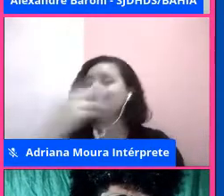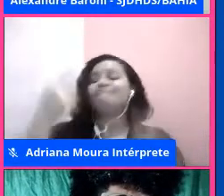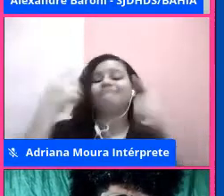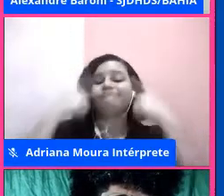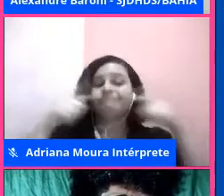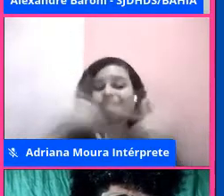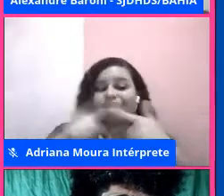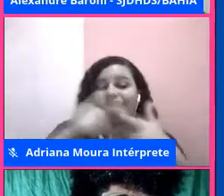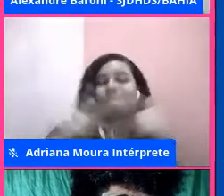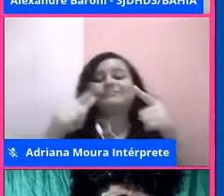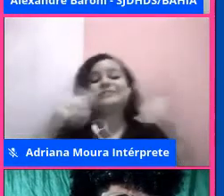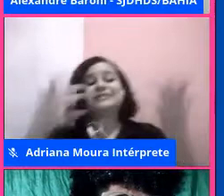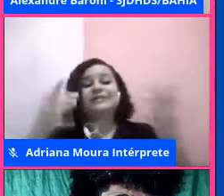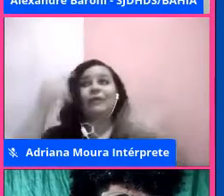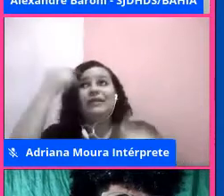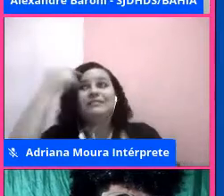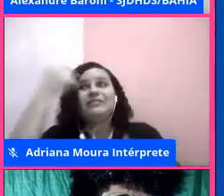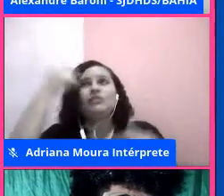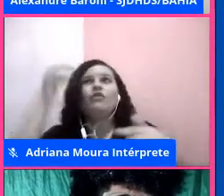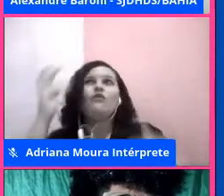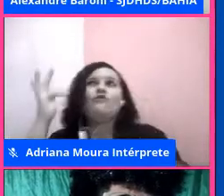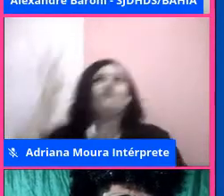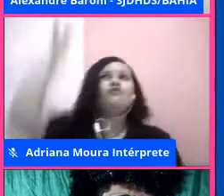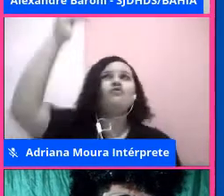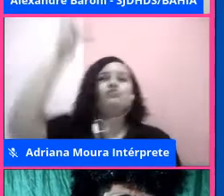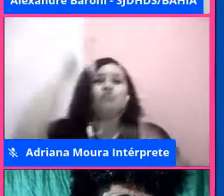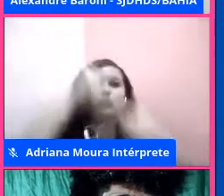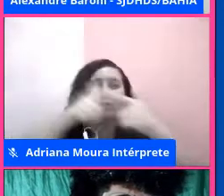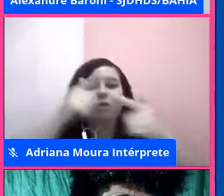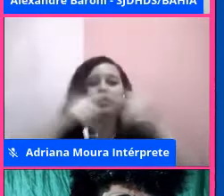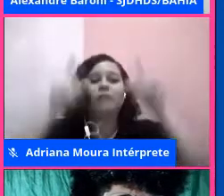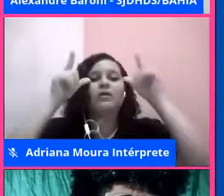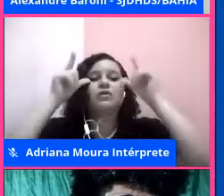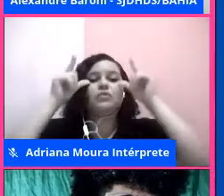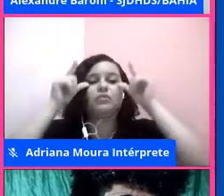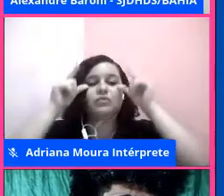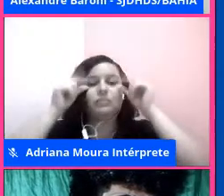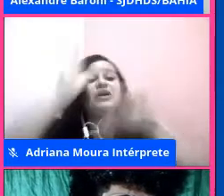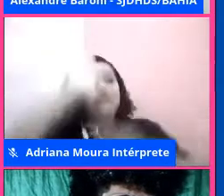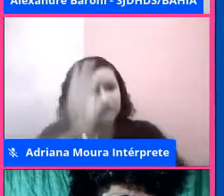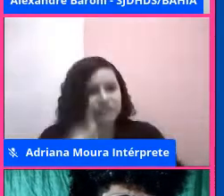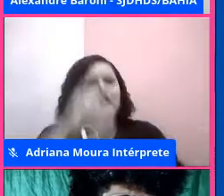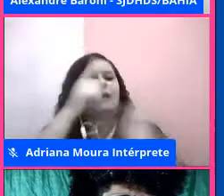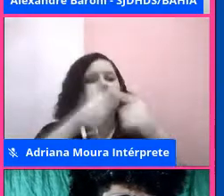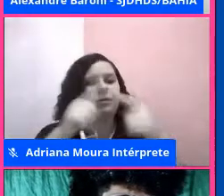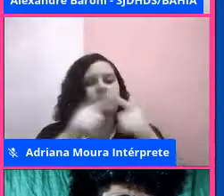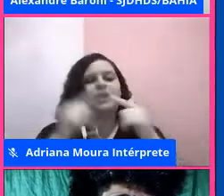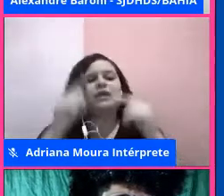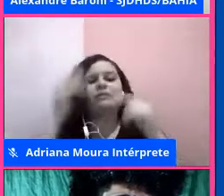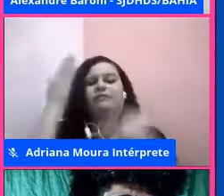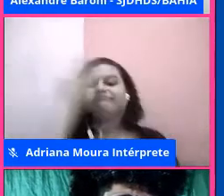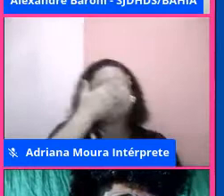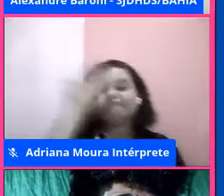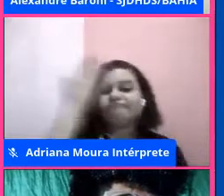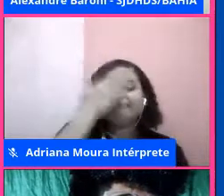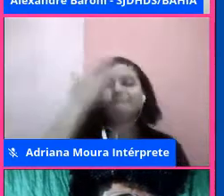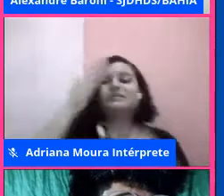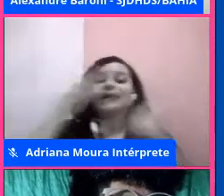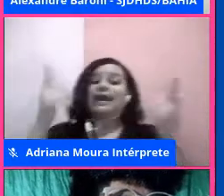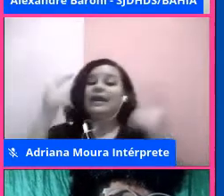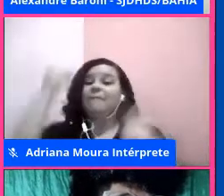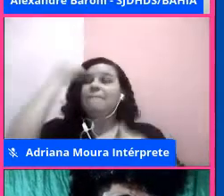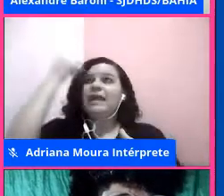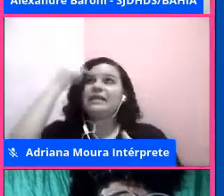futuramente ficar com... Não, ele já tinha uma baixa visão, né, mas ficar com cego, completamente